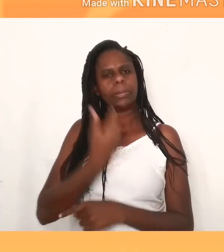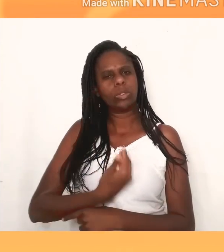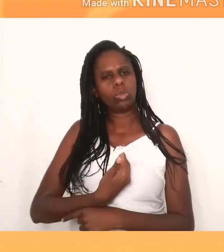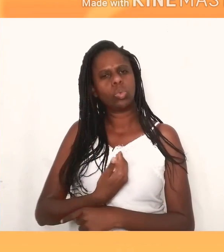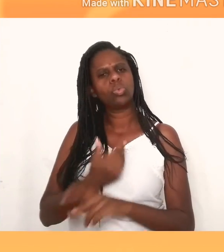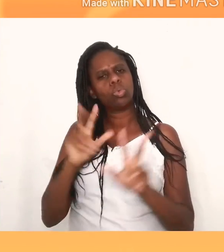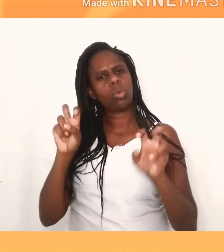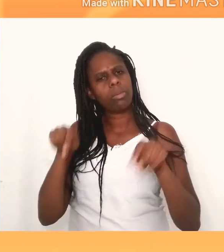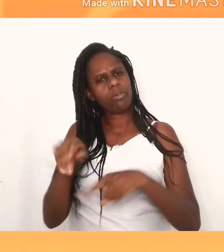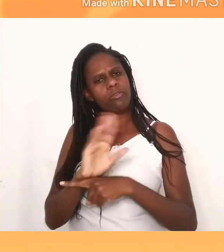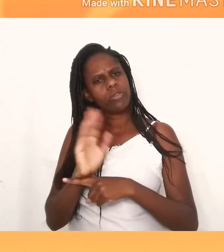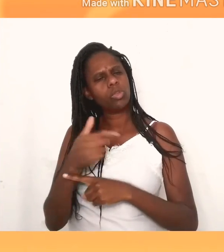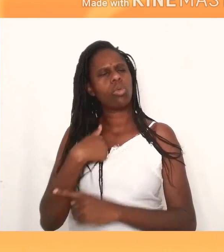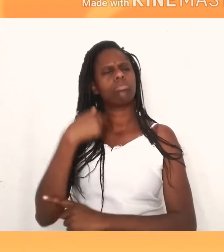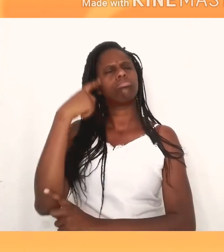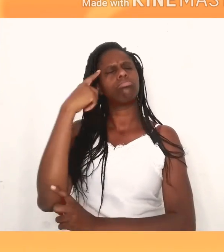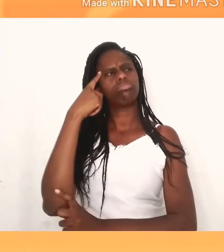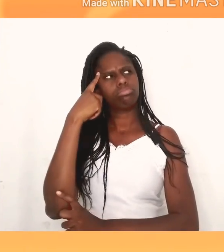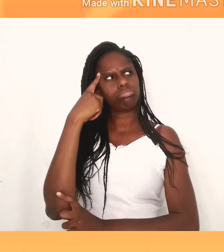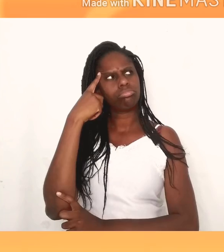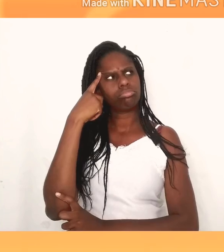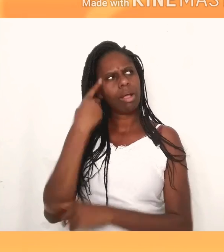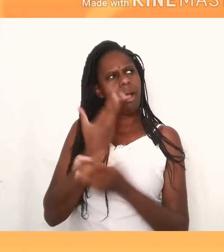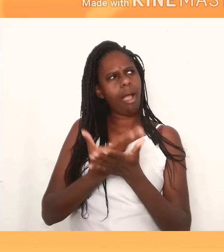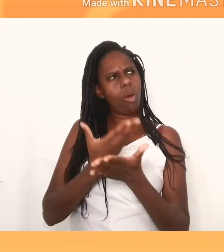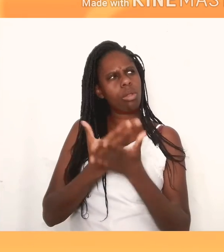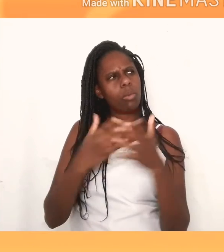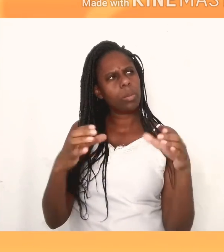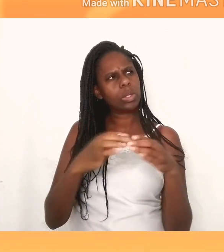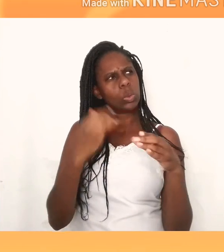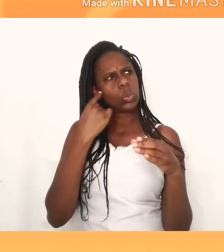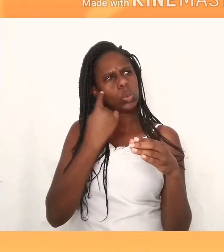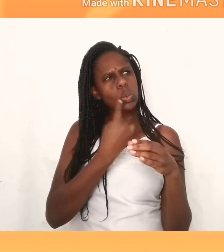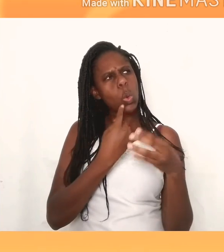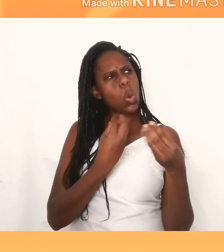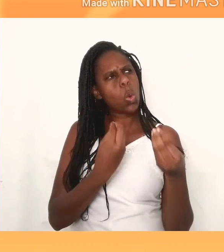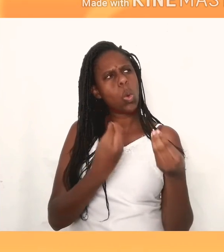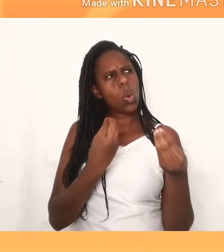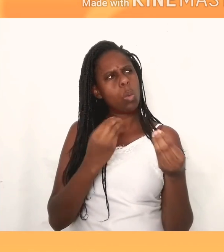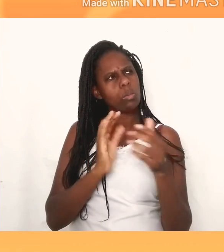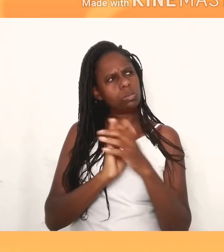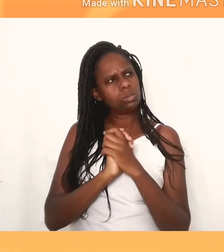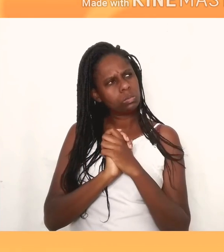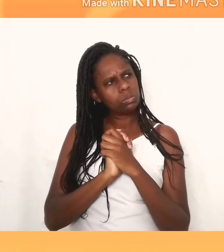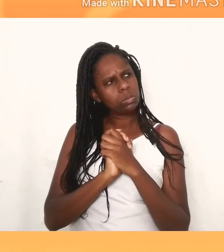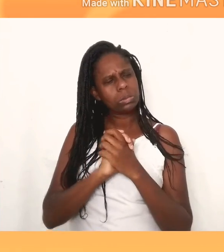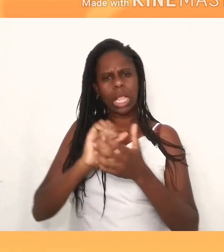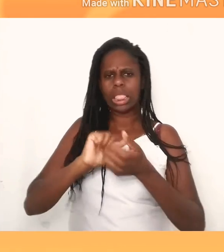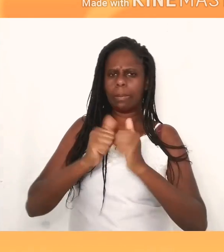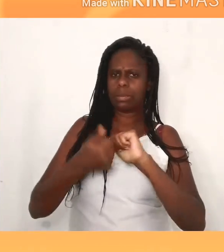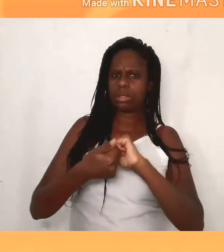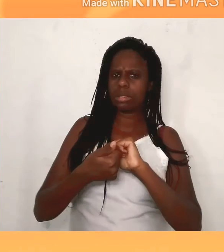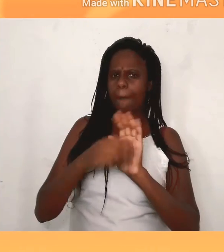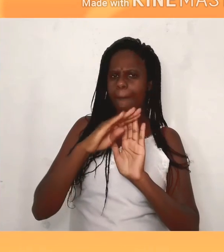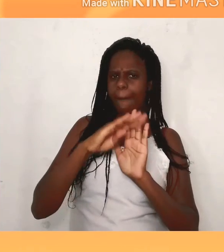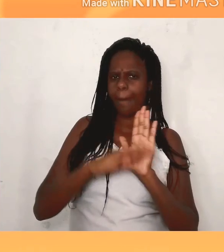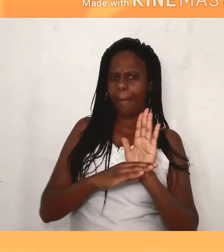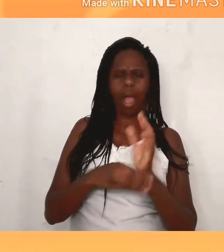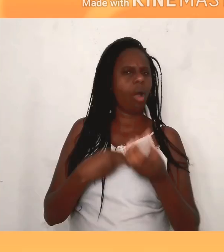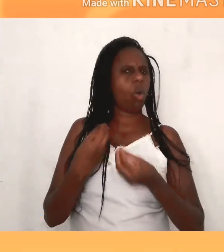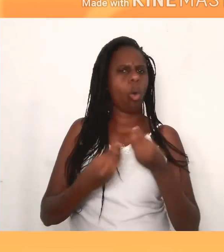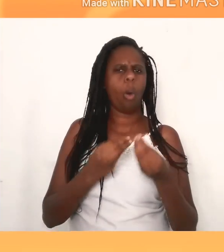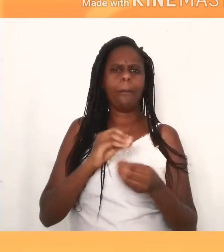o pedido da Samantha, eu fiquei pensando como seria uma aula para a comunidade surda, né? Quais poderiam ser as